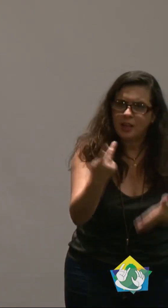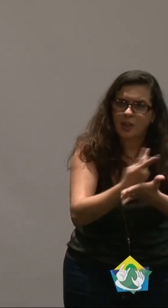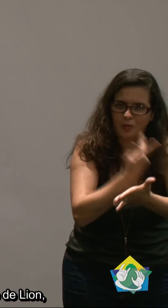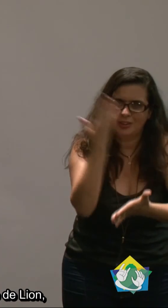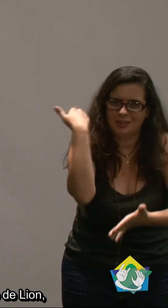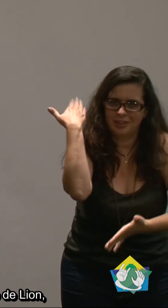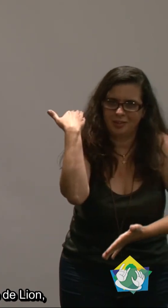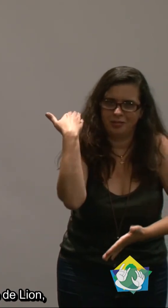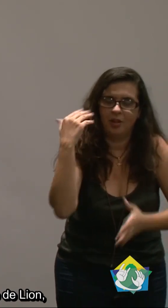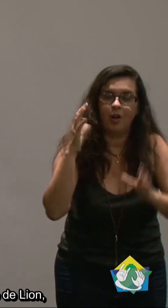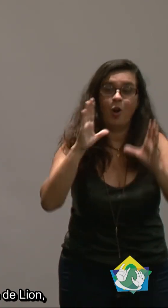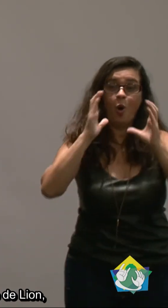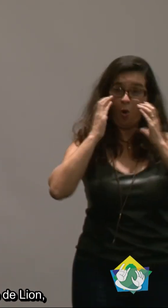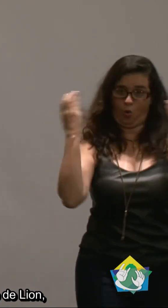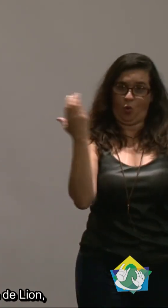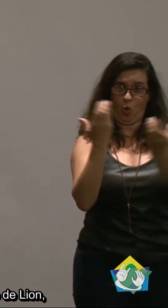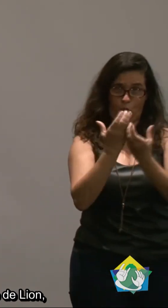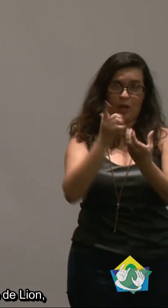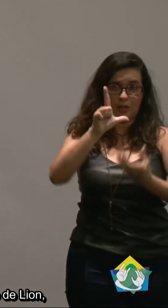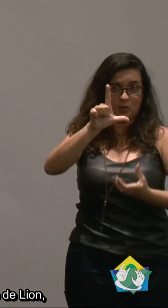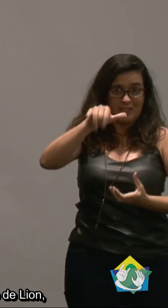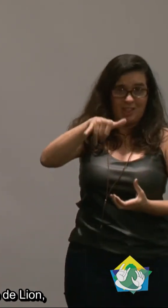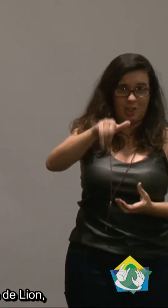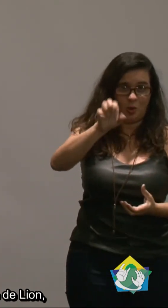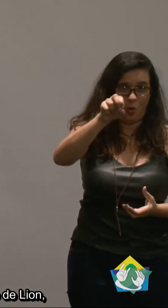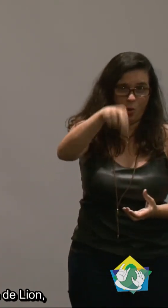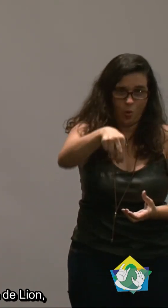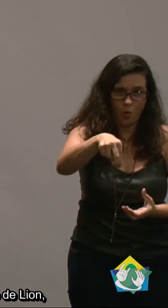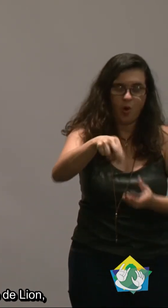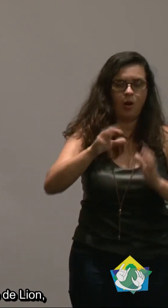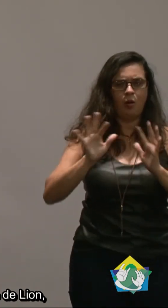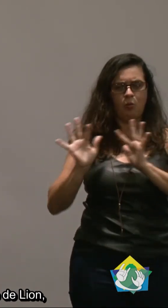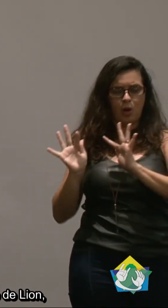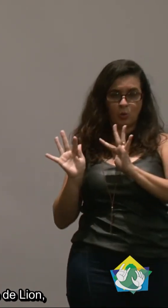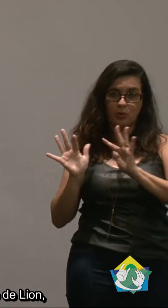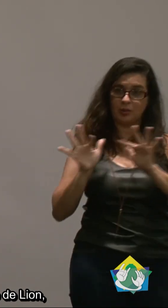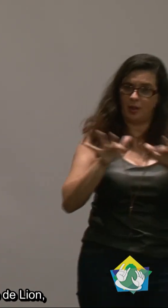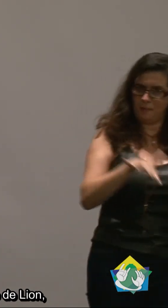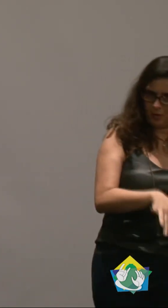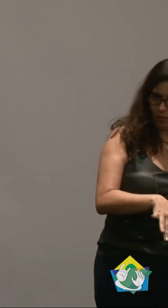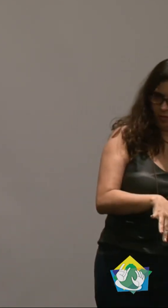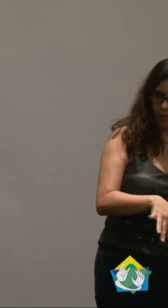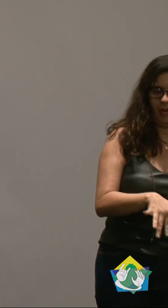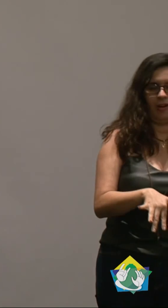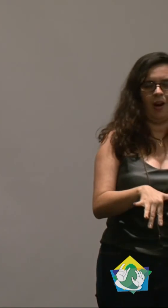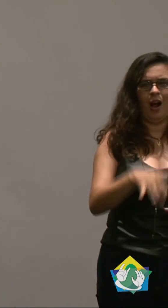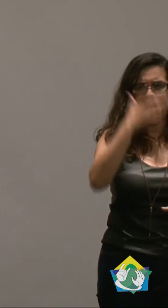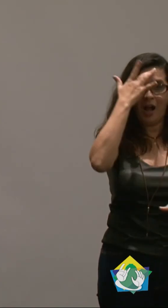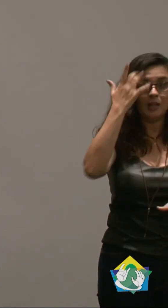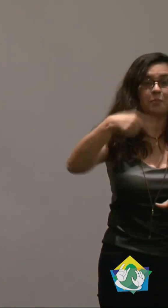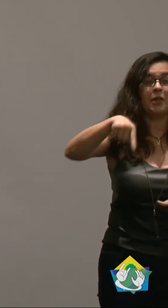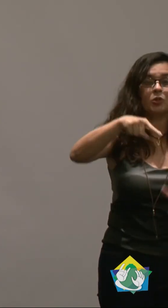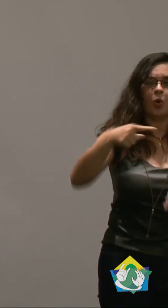mas uma coisa interessante que aconteceu o congresso de Lyon aconteceu em Lyon